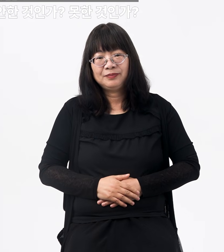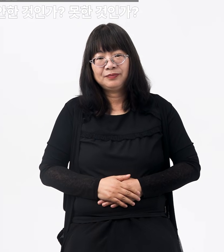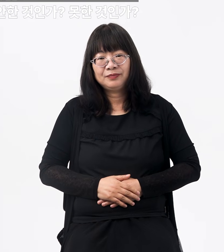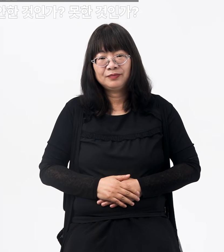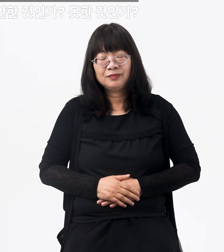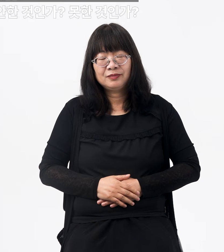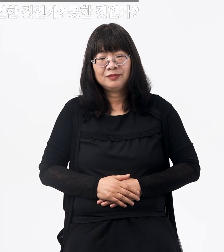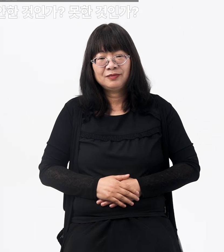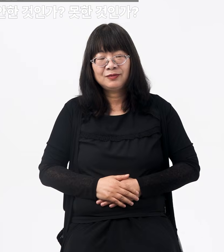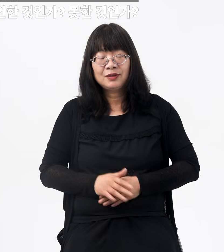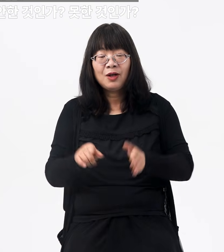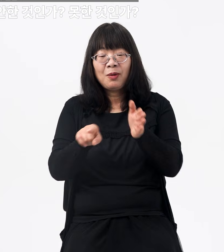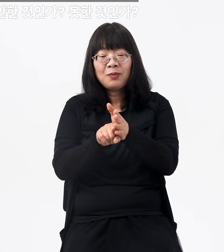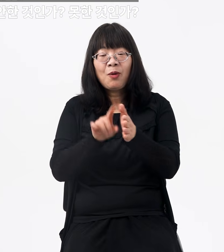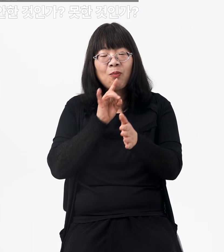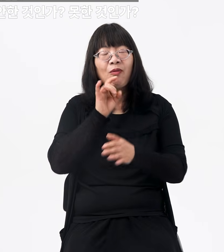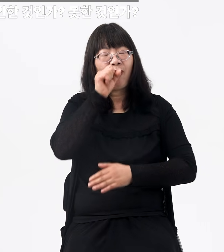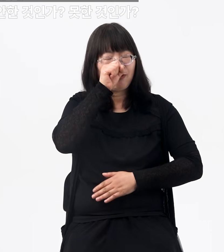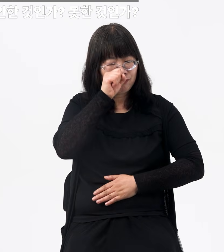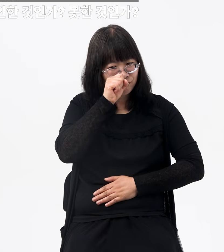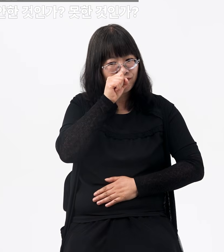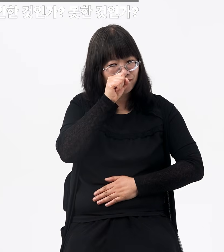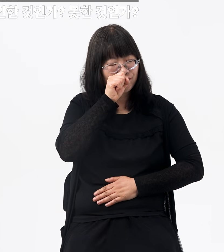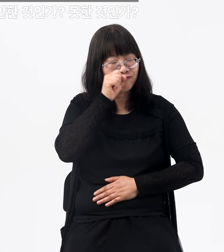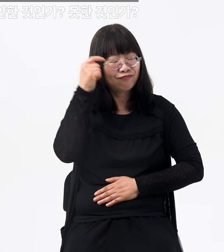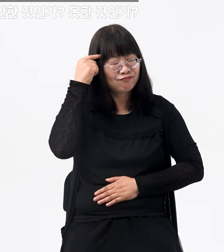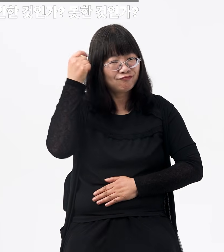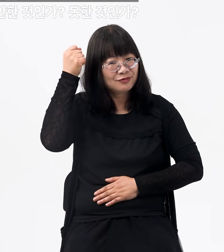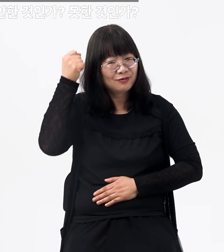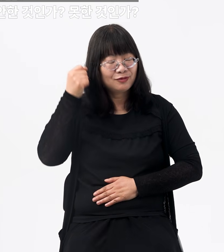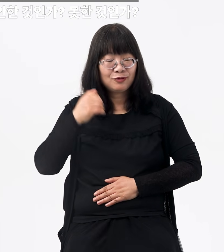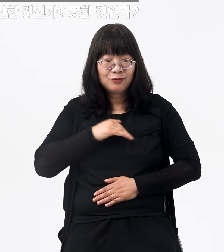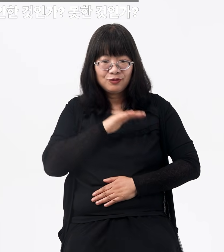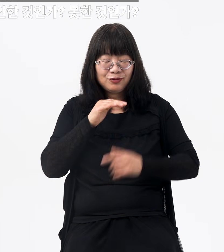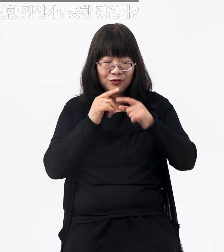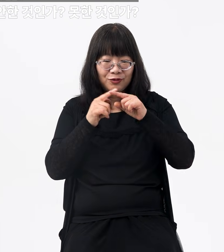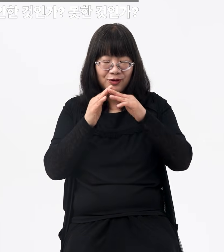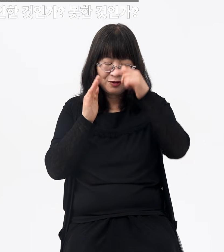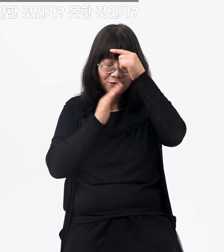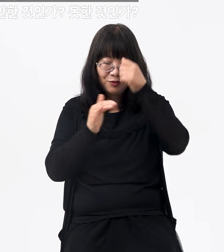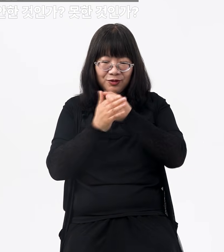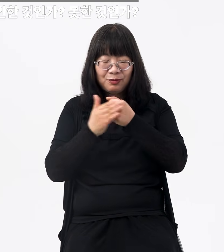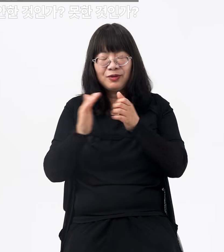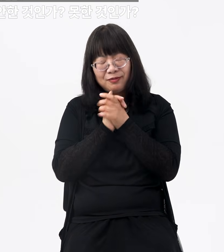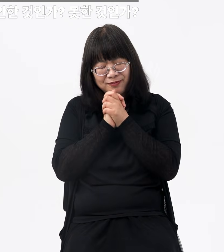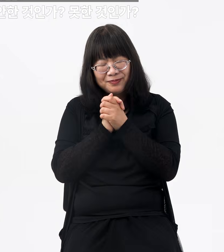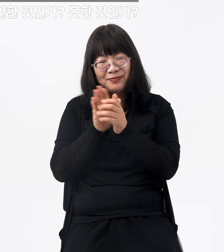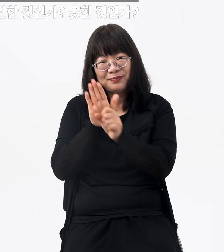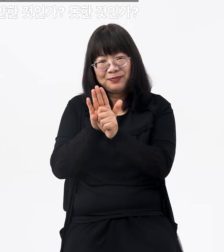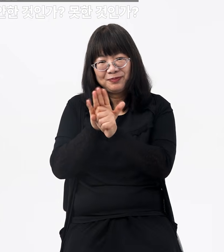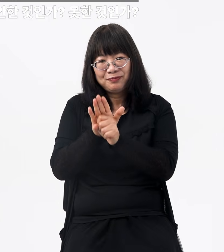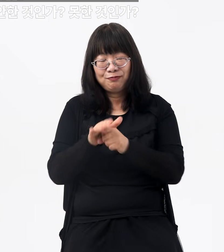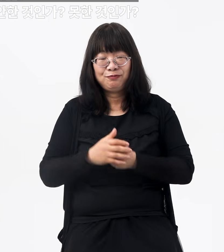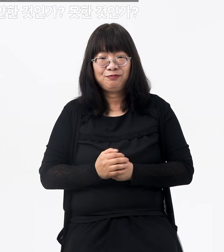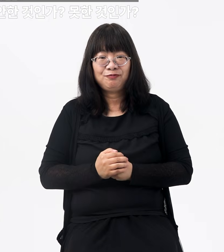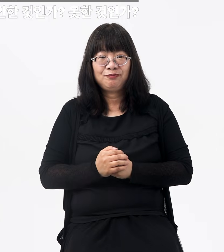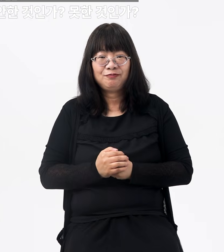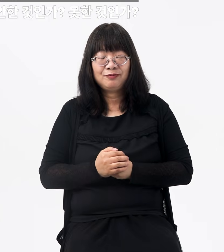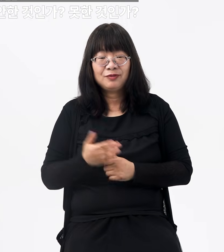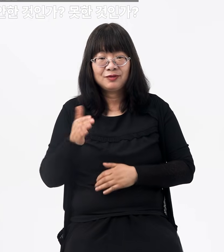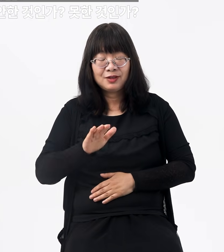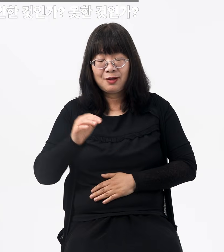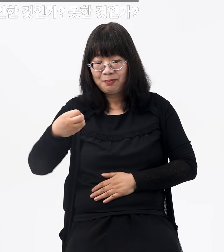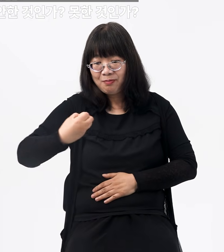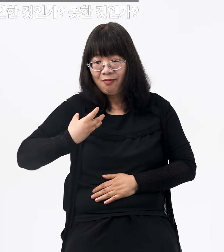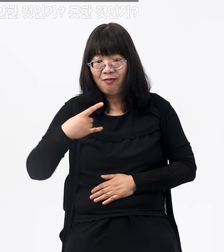그래서 참 믿음만 좋으시구나. 그래서 우리 성도니까 기도를 했죠. 근데 이분이 이런